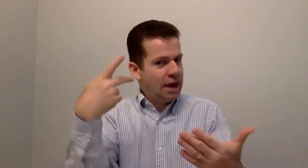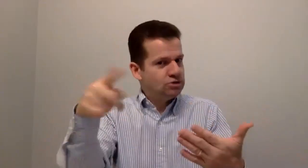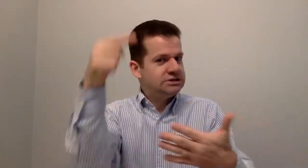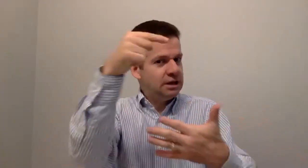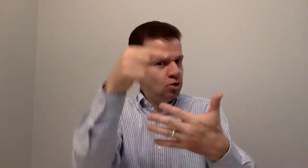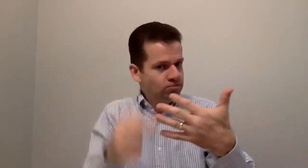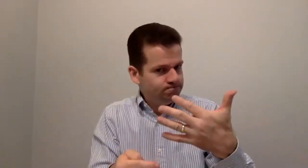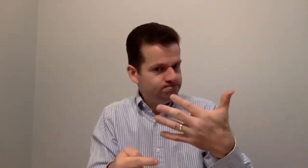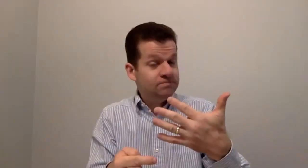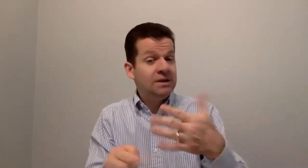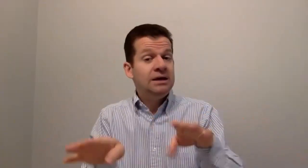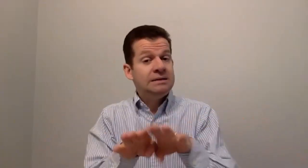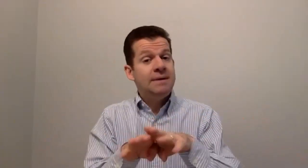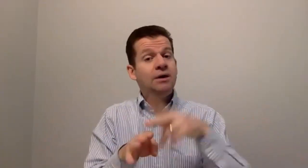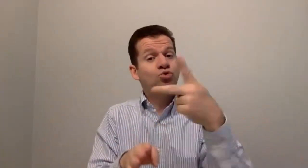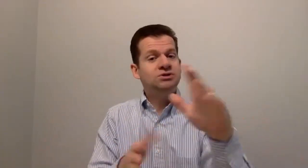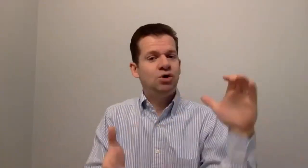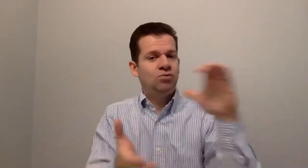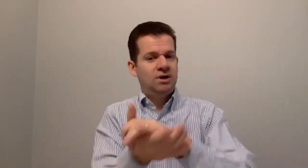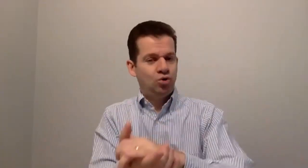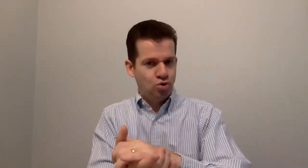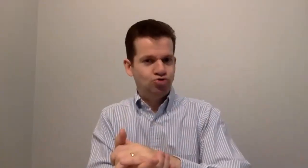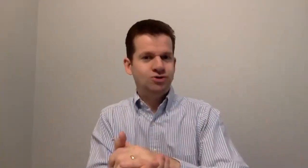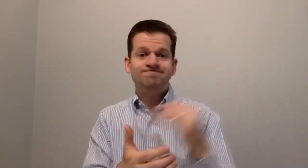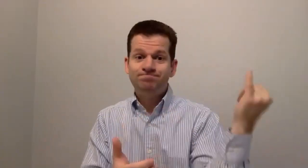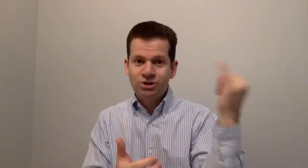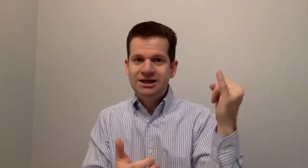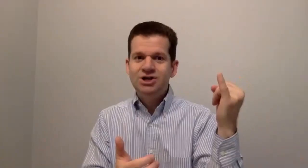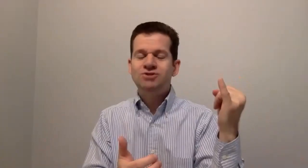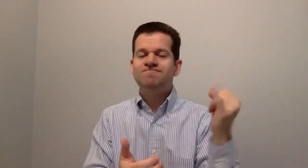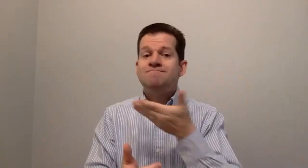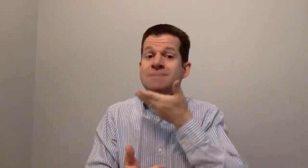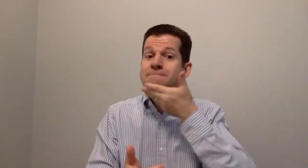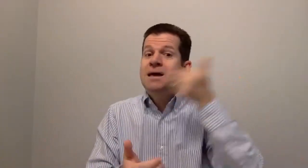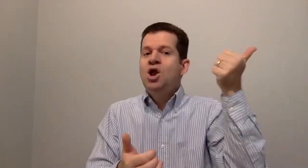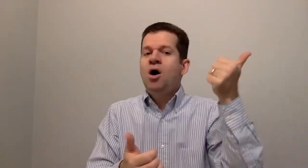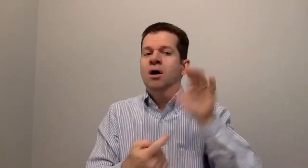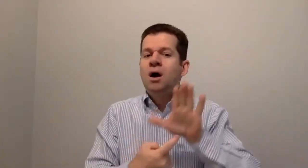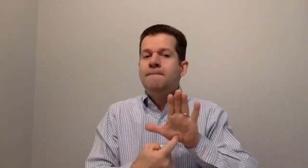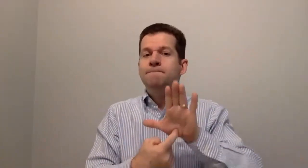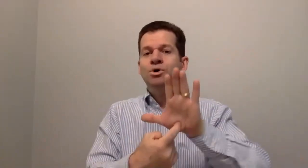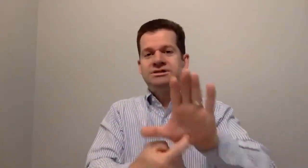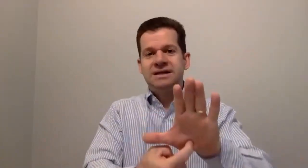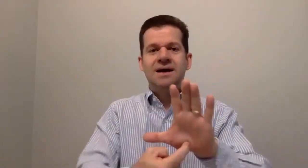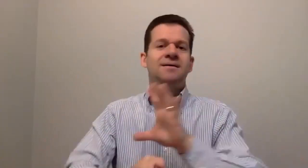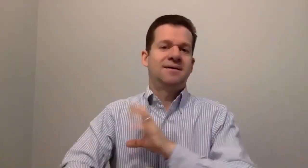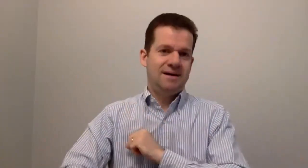o seu e também do seu cônjuge. Importante para melhor mostrar